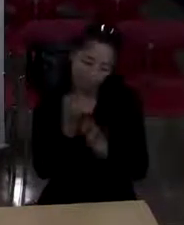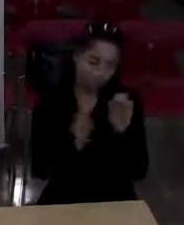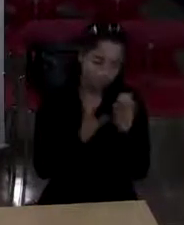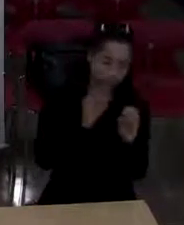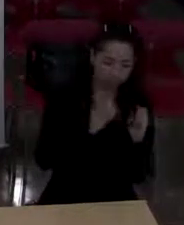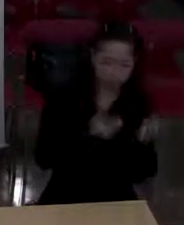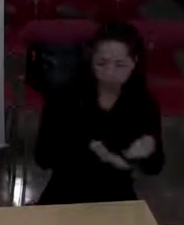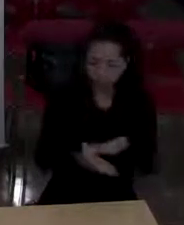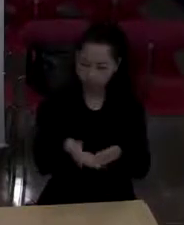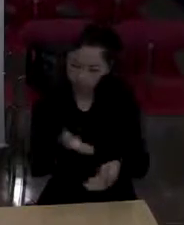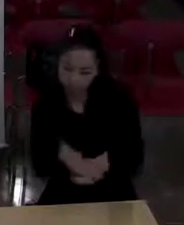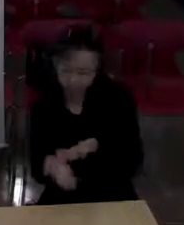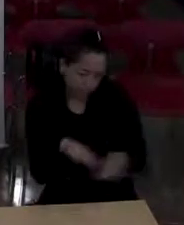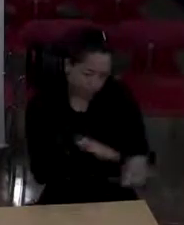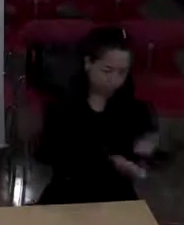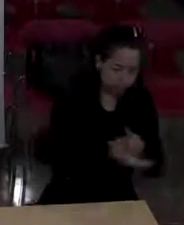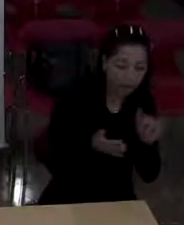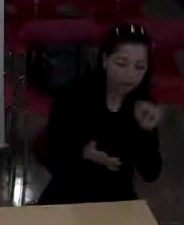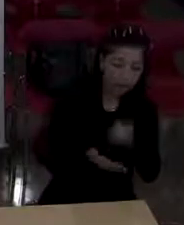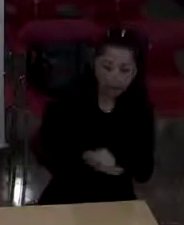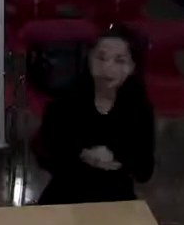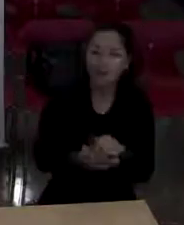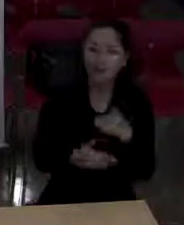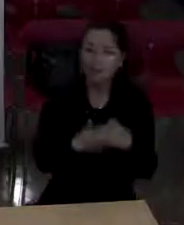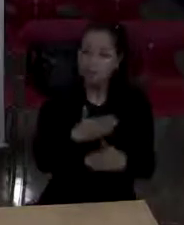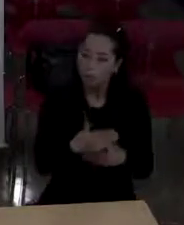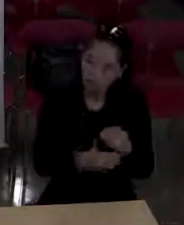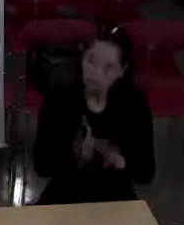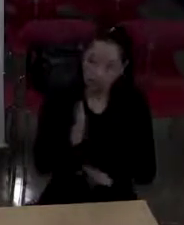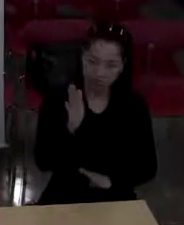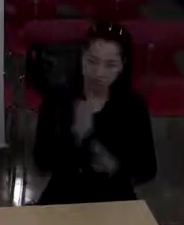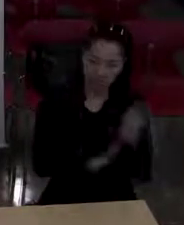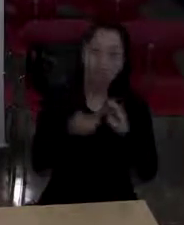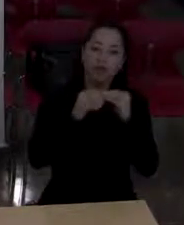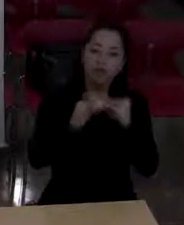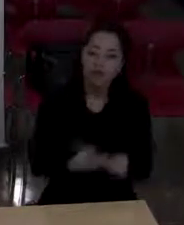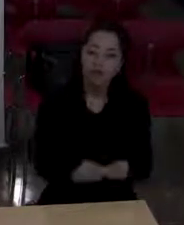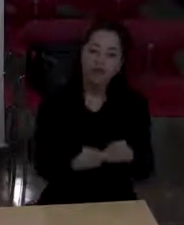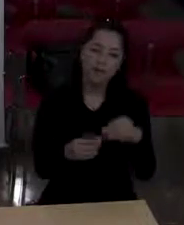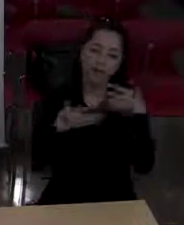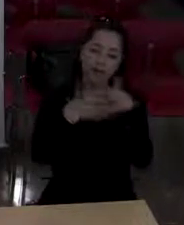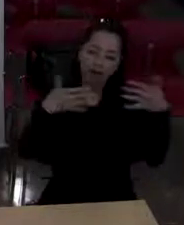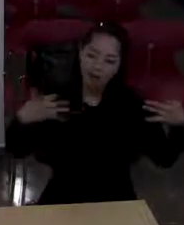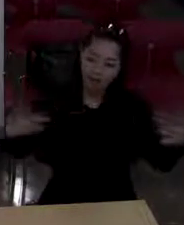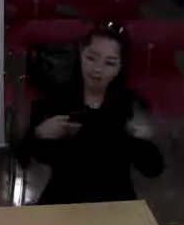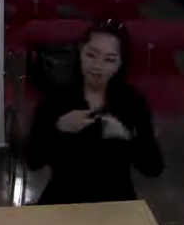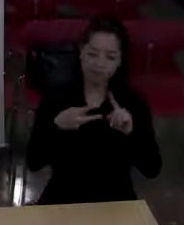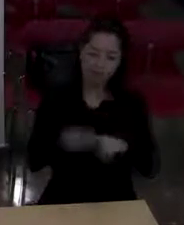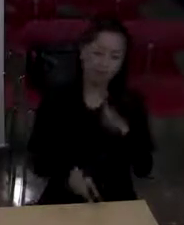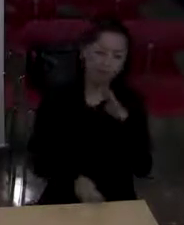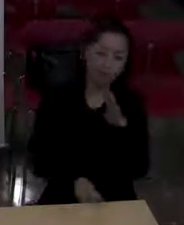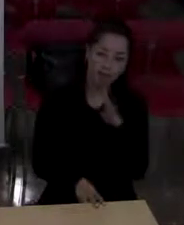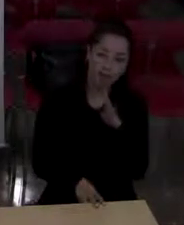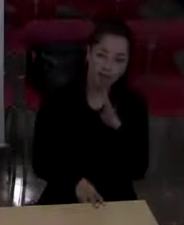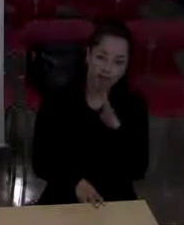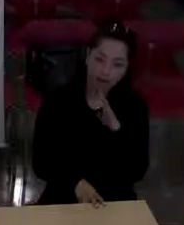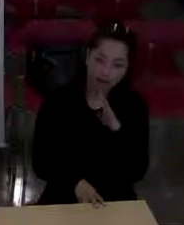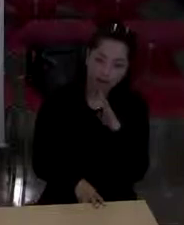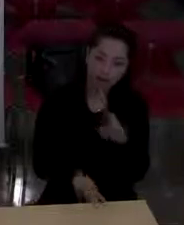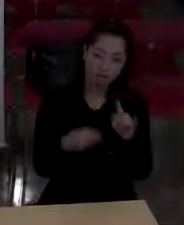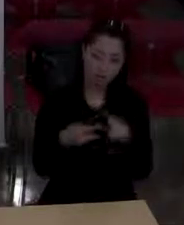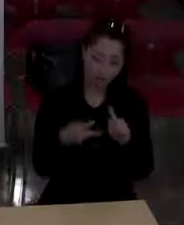fonético, fonológico, semántico, sintáctico, gramatical, y el último, cuando hablamos de un aspecto que es el pragmático,